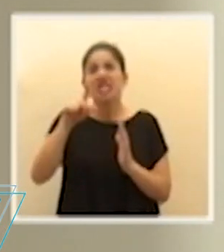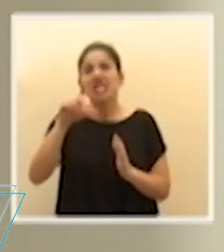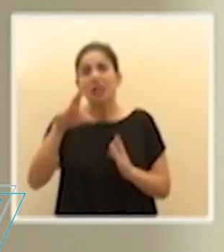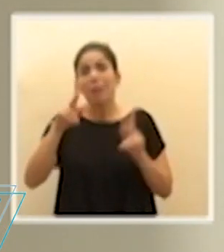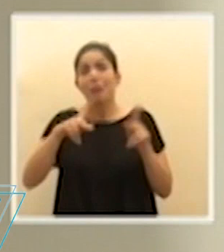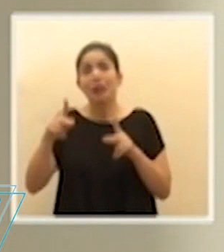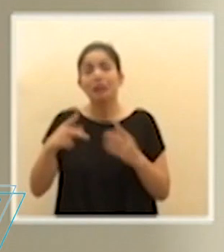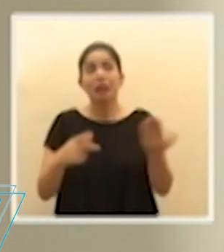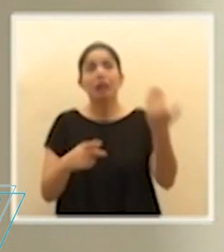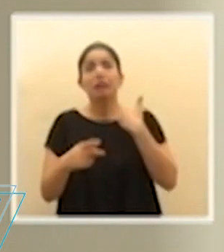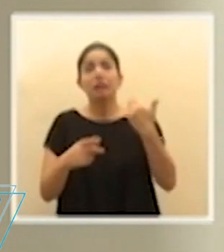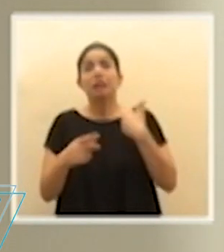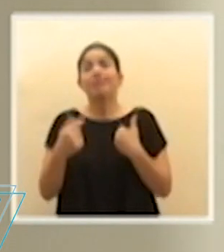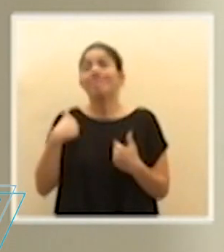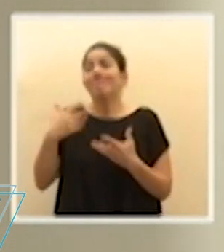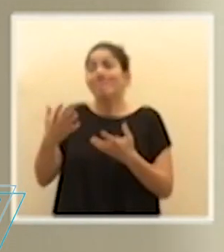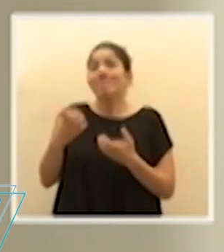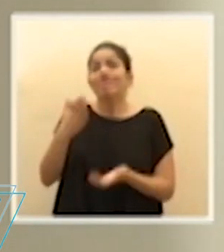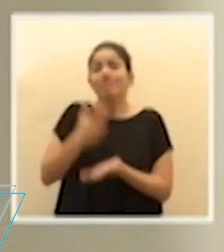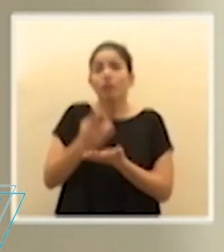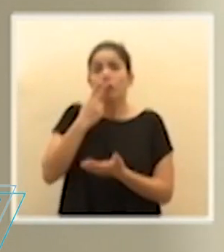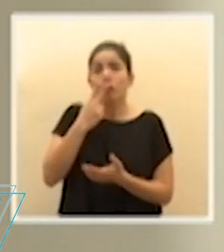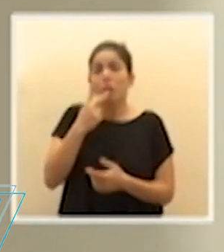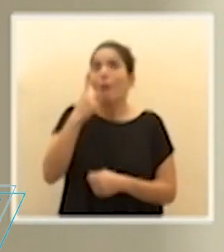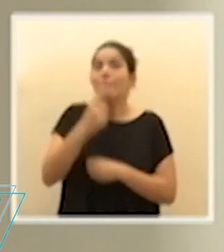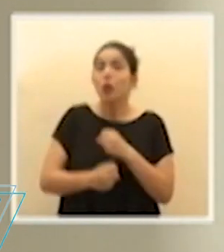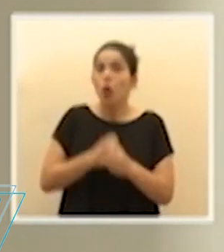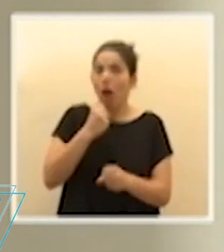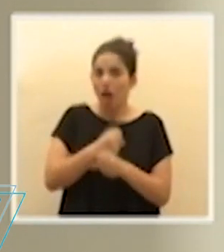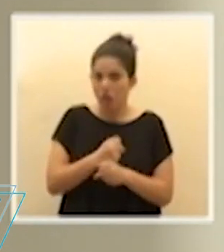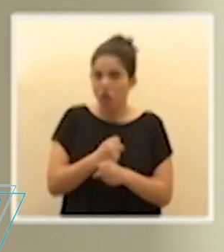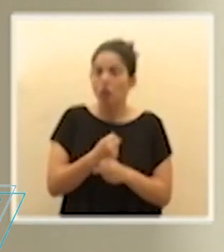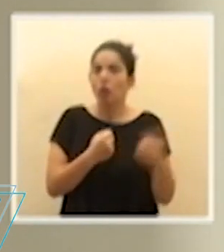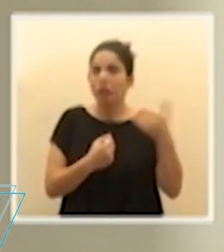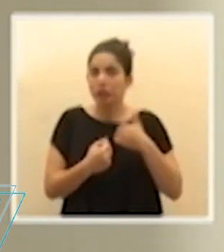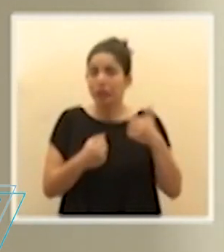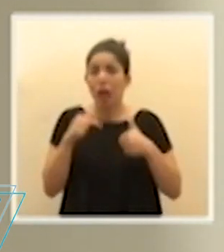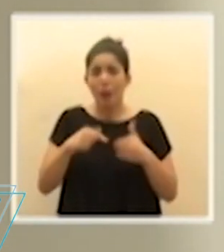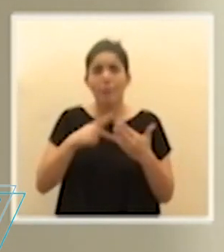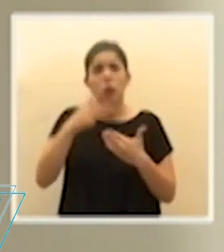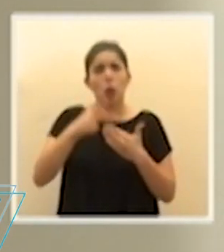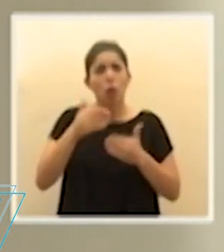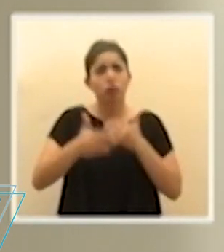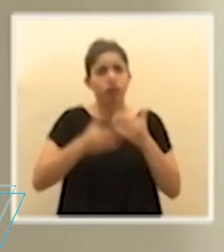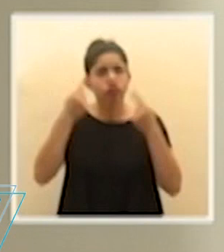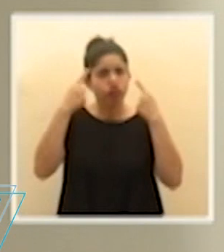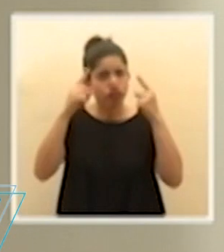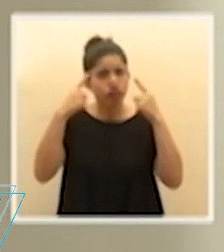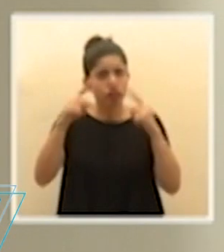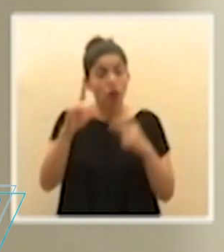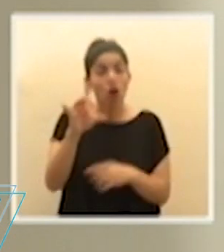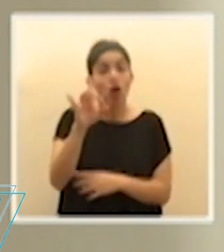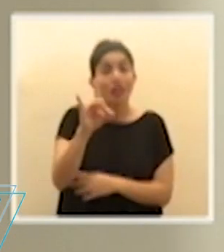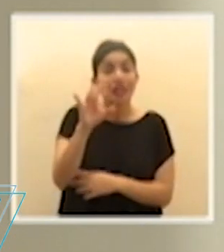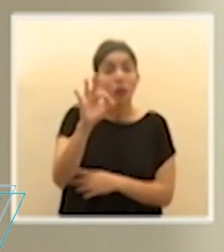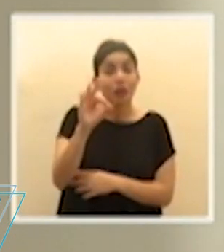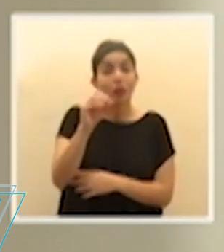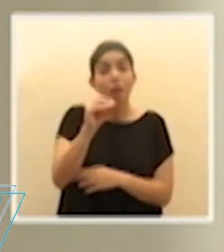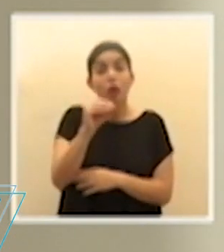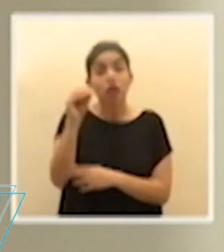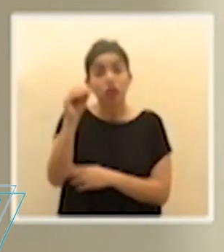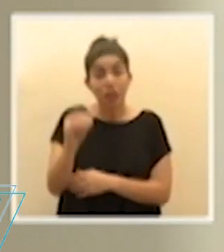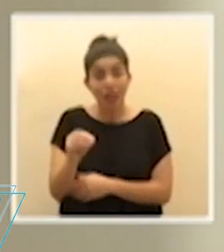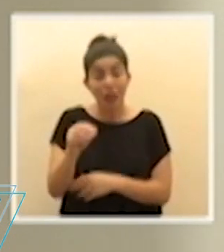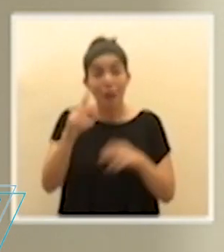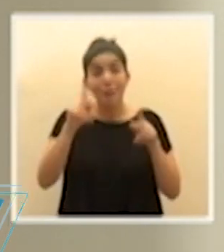que quieren dejar de fumar todos los años. Es un programa muy exitoso. El 89% de